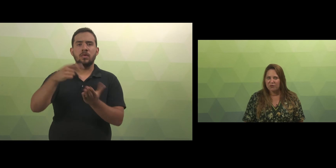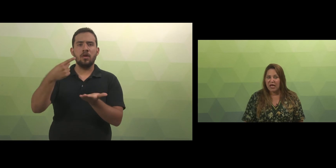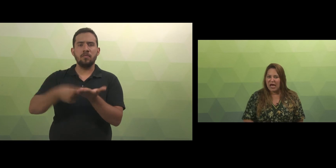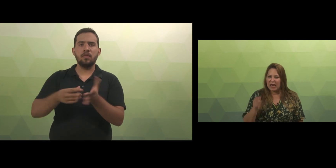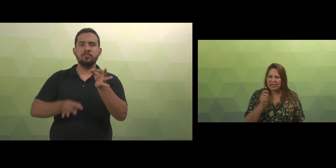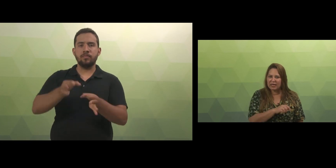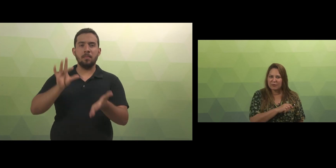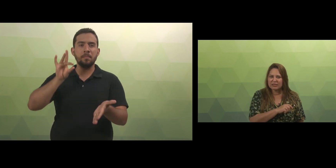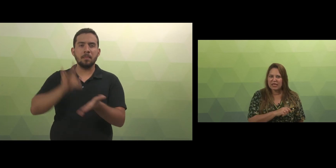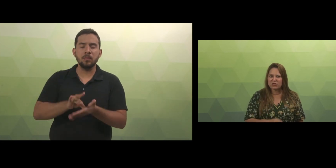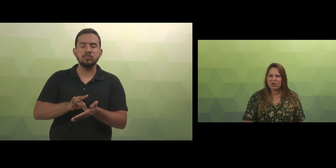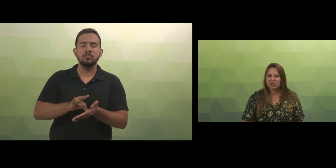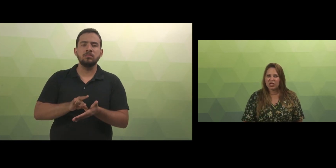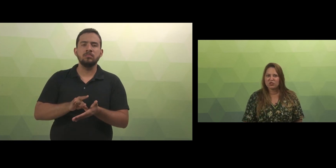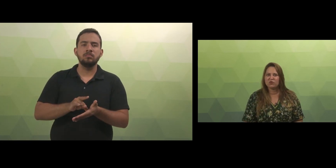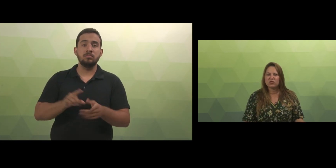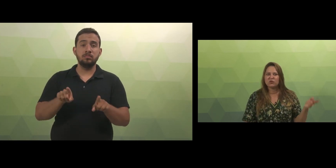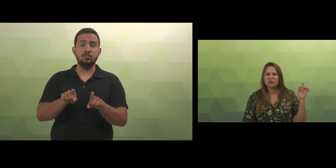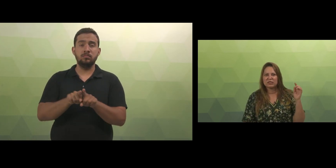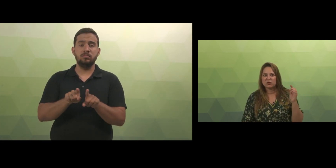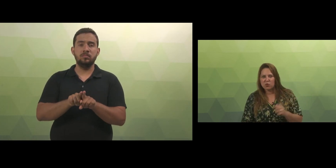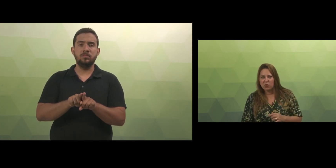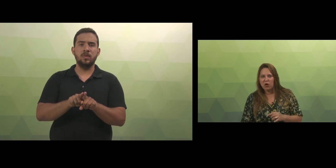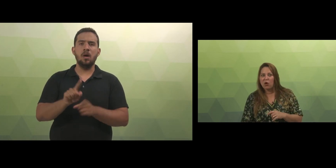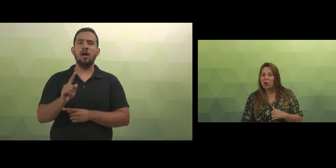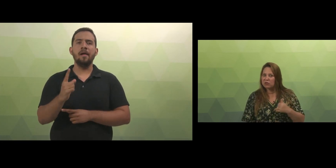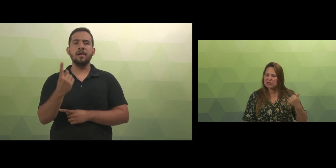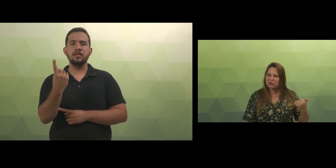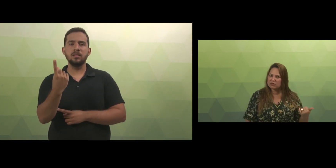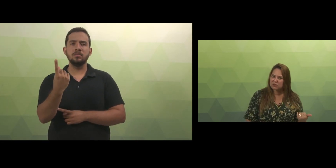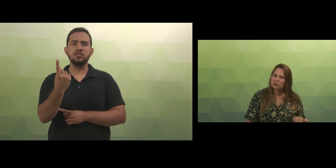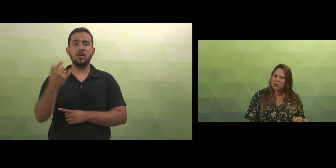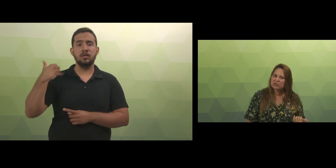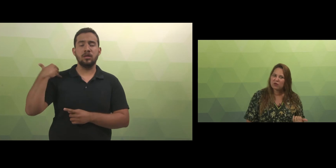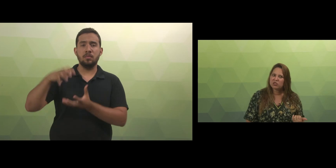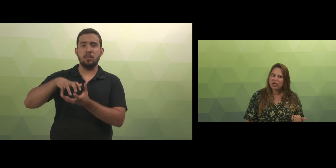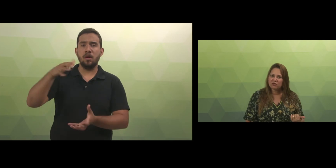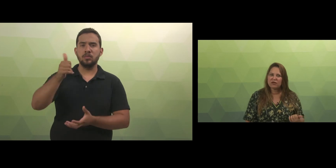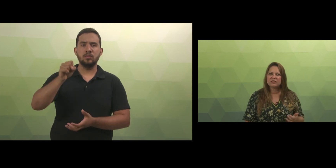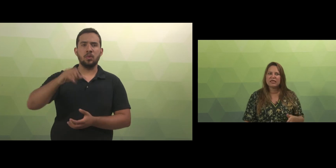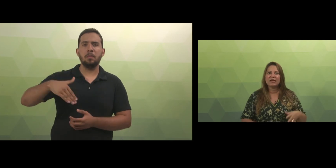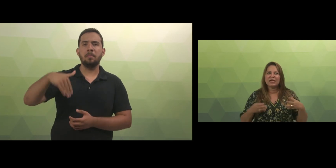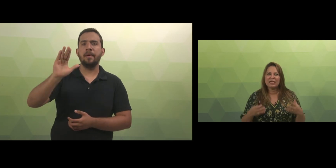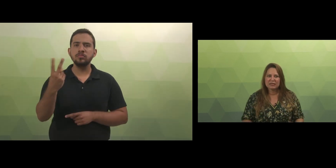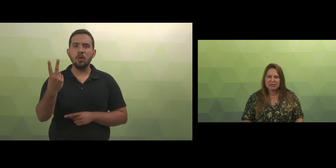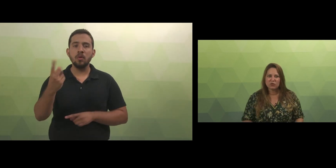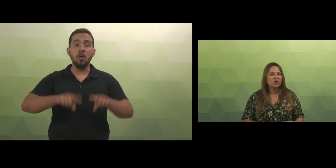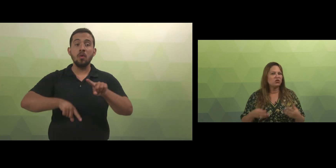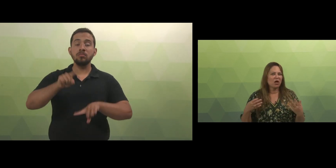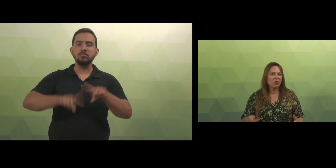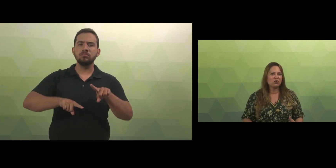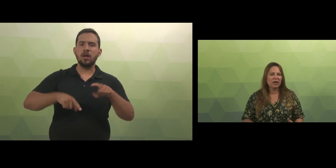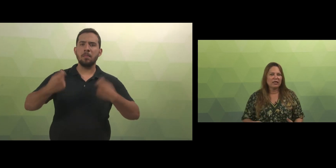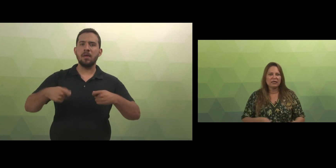negocial. Além da capacidade do agente, contido no inciso 1, consta no inciso 2 que o objeto deve ser lícito,